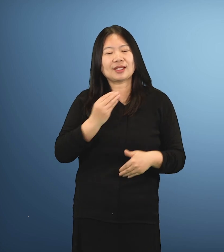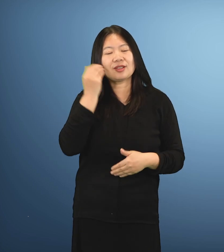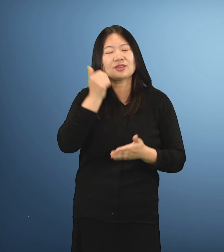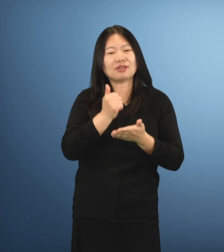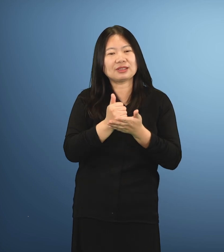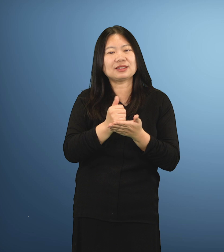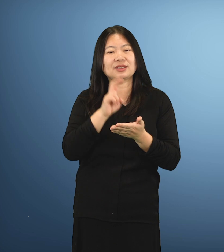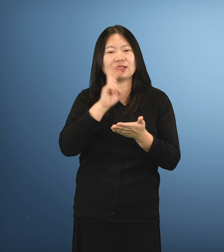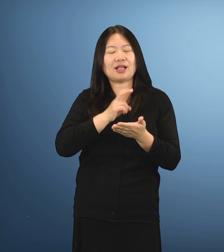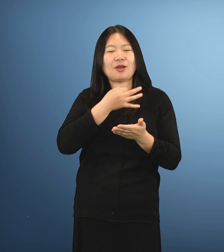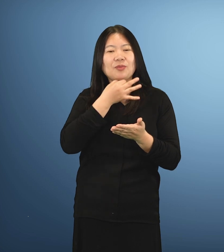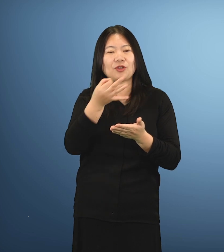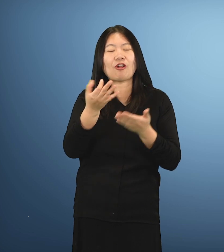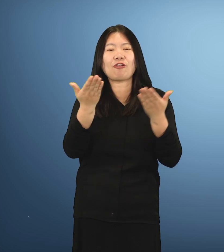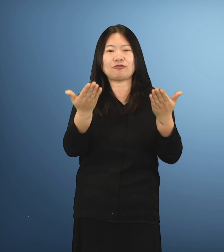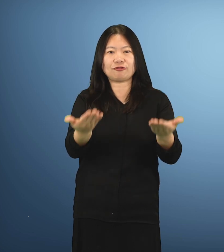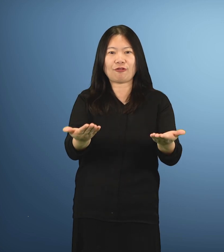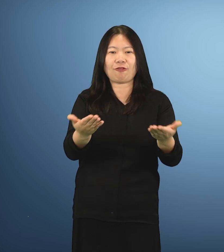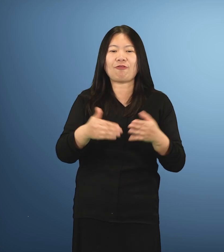성령님,